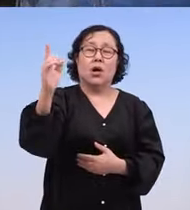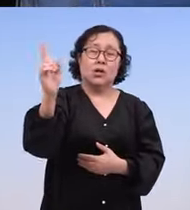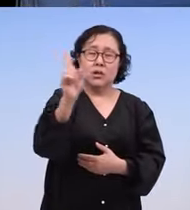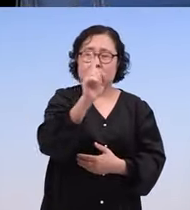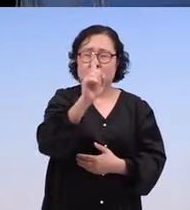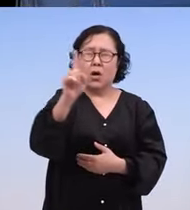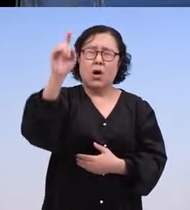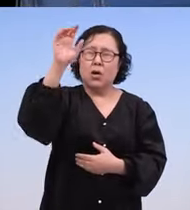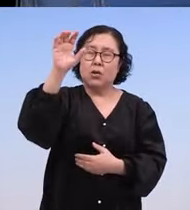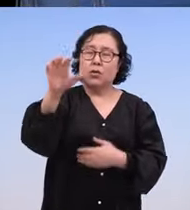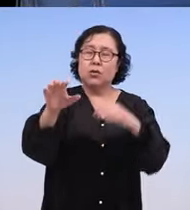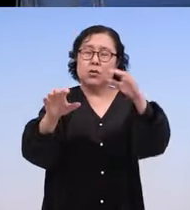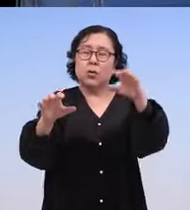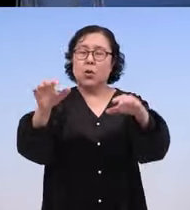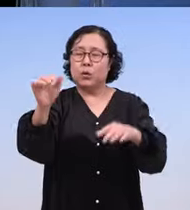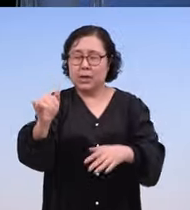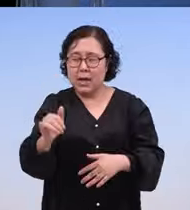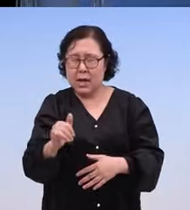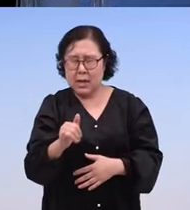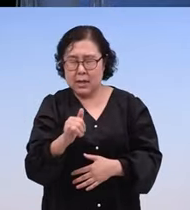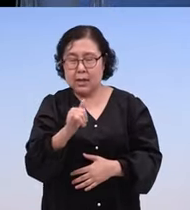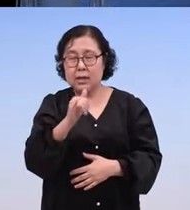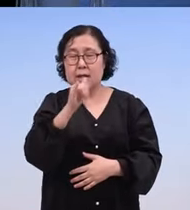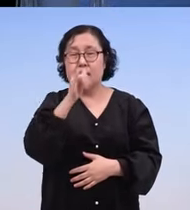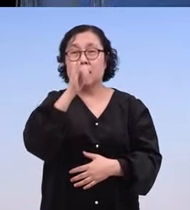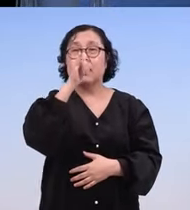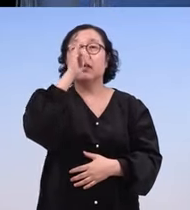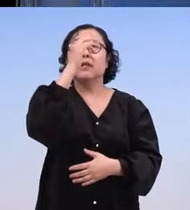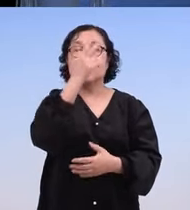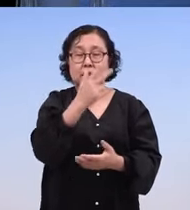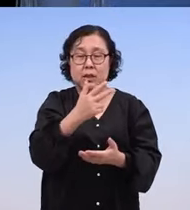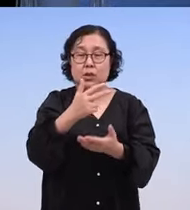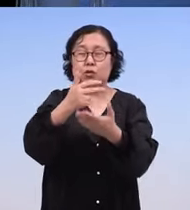너는 어느 곳에 있든지 주를 향하고